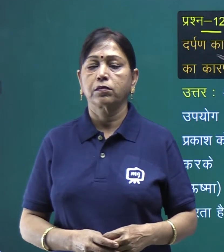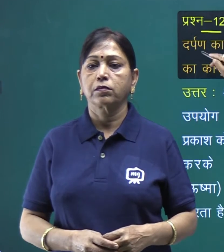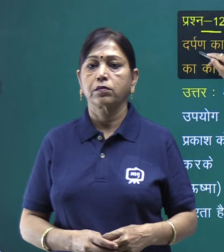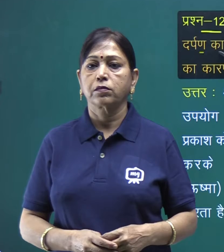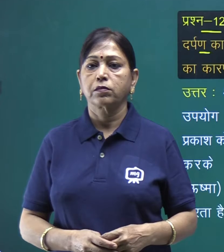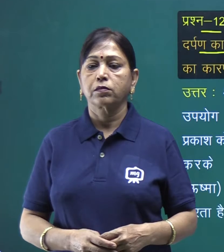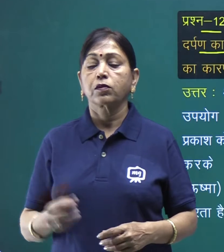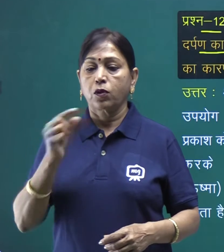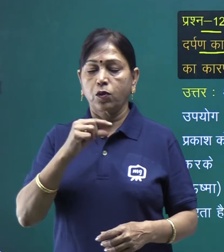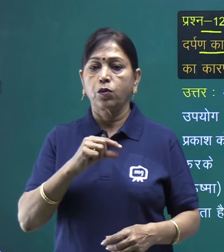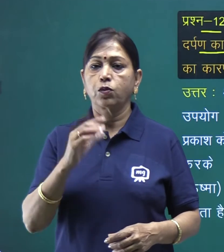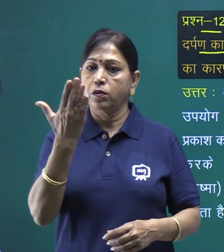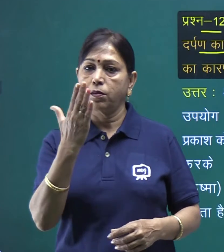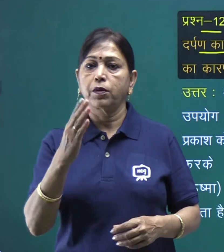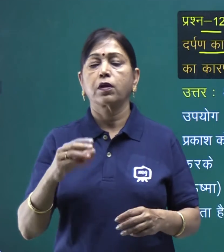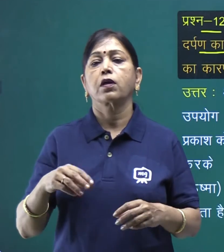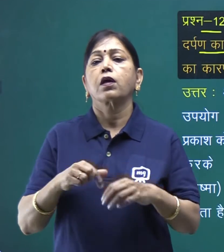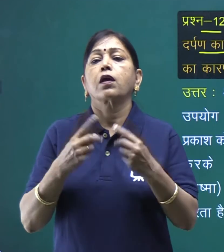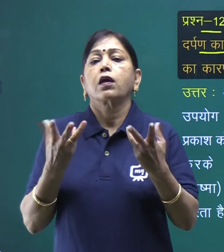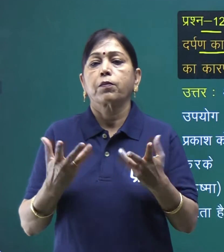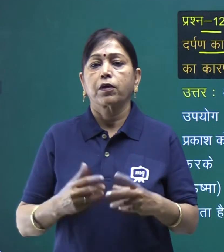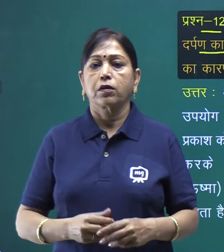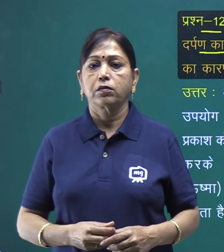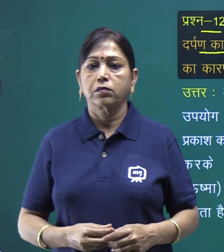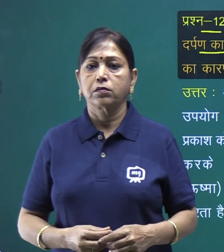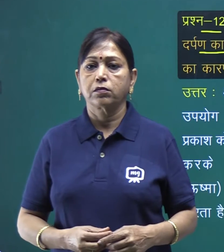प्रयुक्त दर्पण का प्रकार